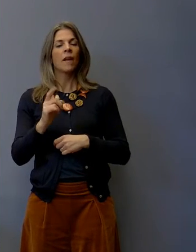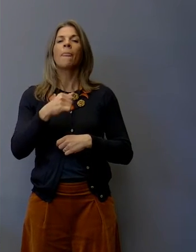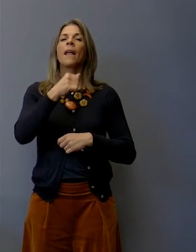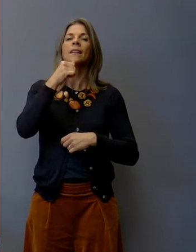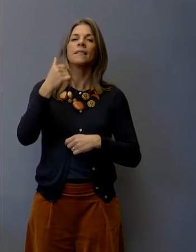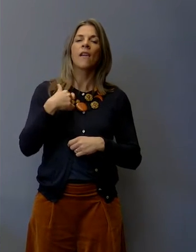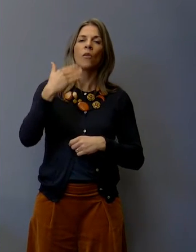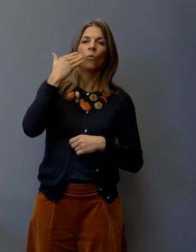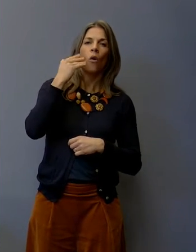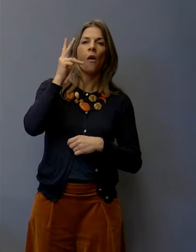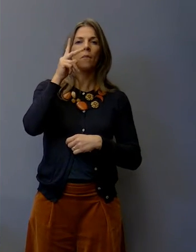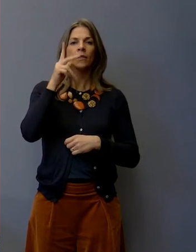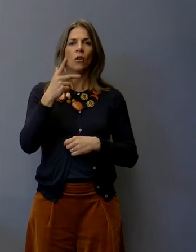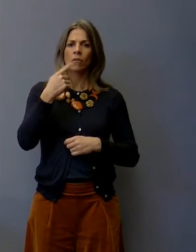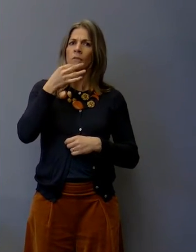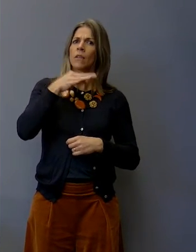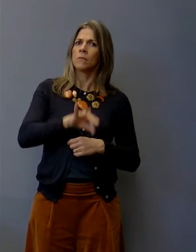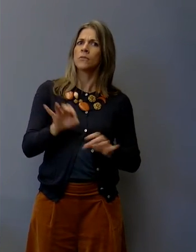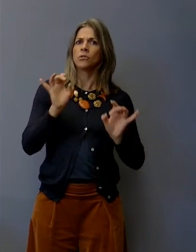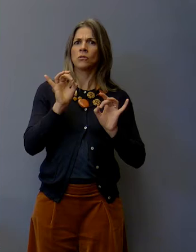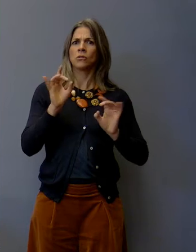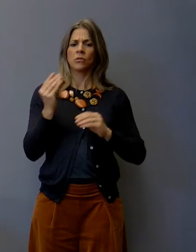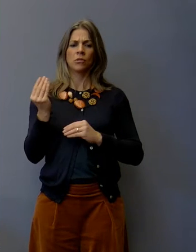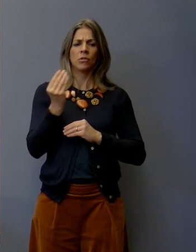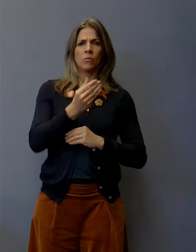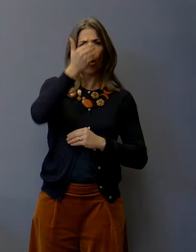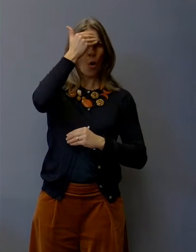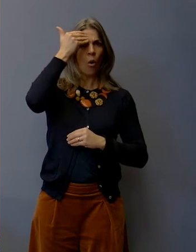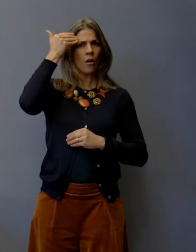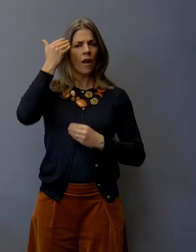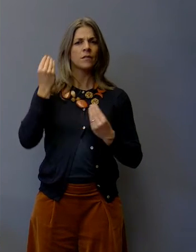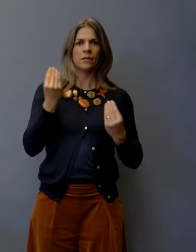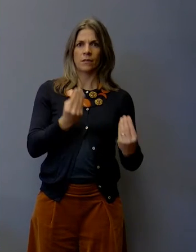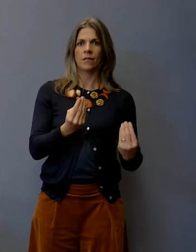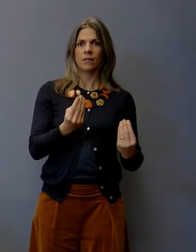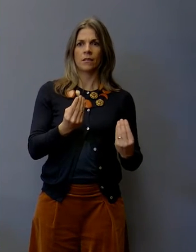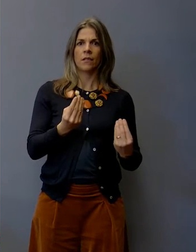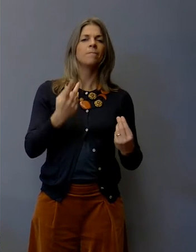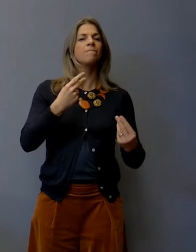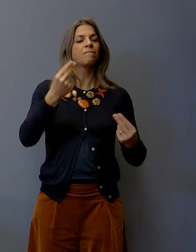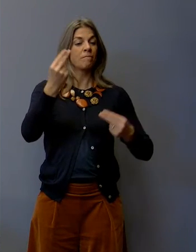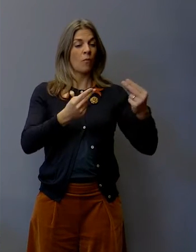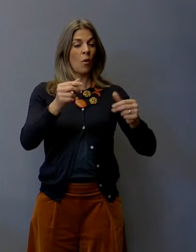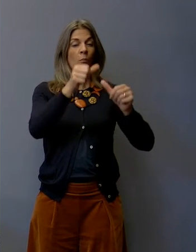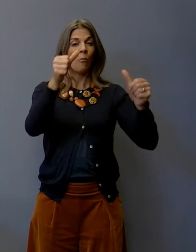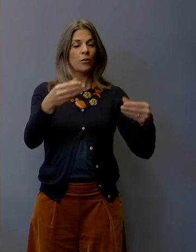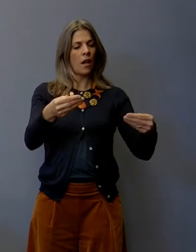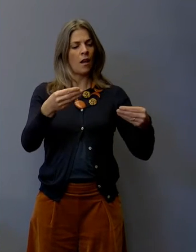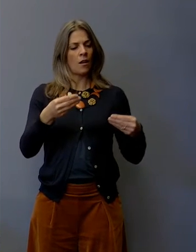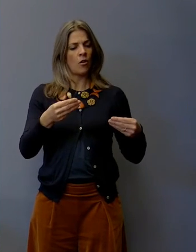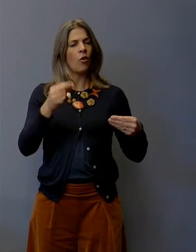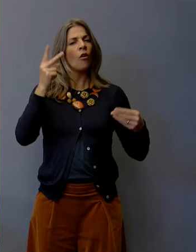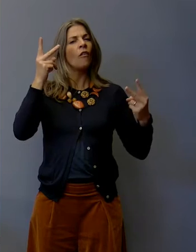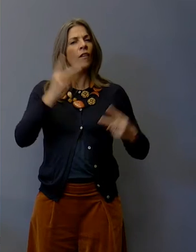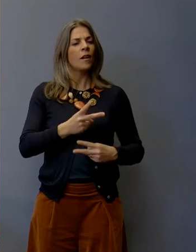liberi da condizionamenti dobbiamo capire se il modello che ci viene presentato si fondi sulla risposta al bisogno oppure si fondi sulla